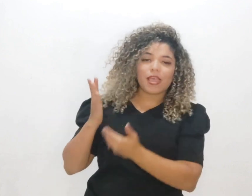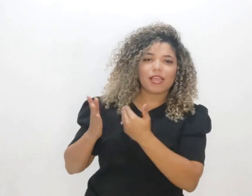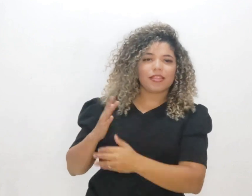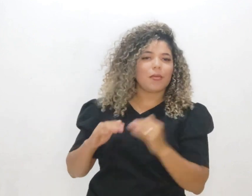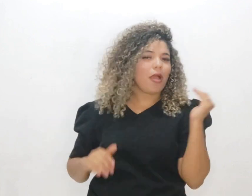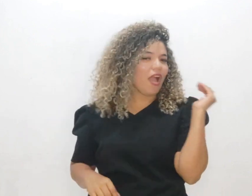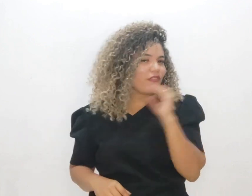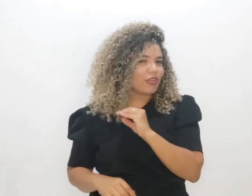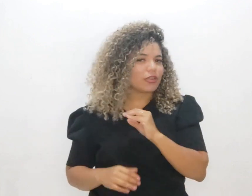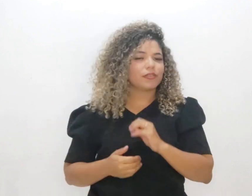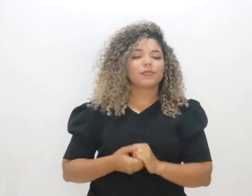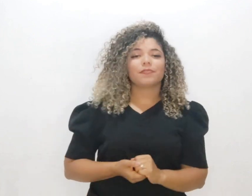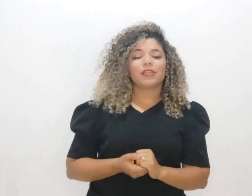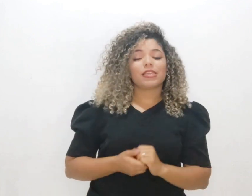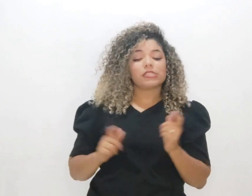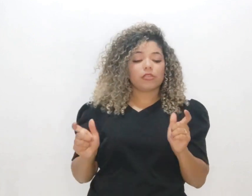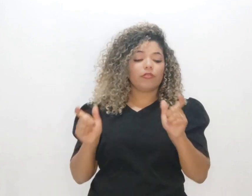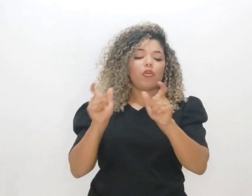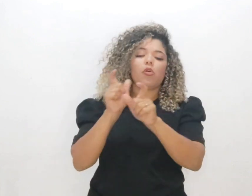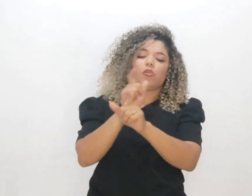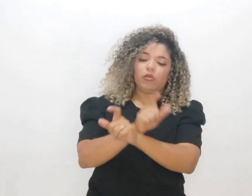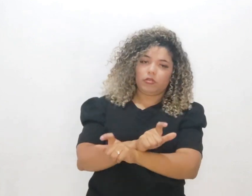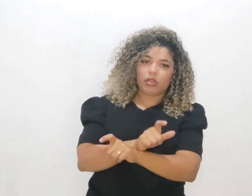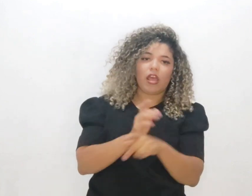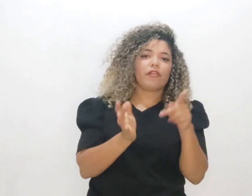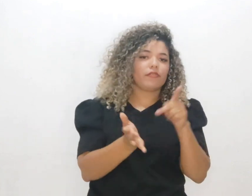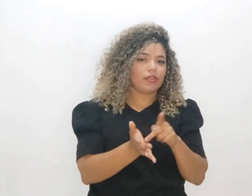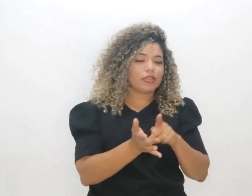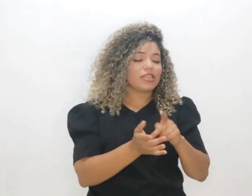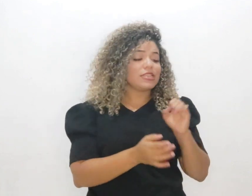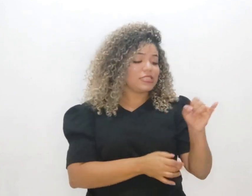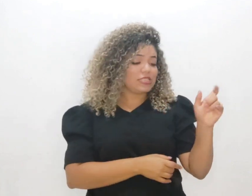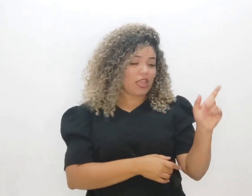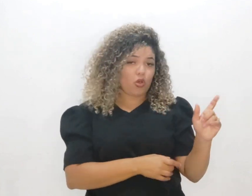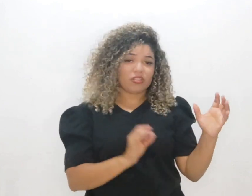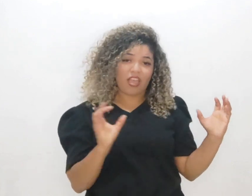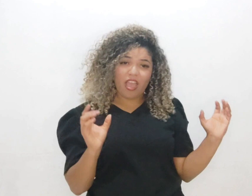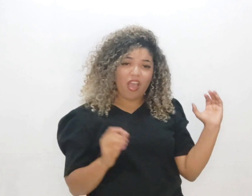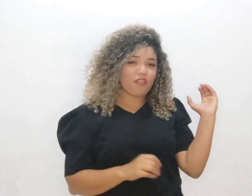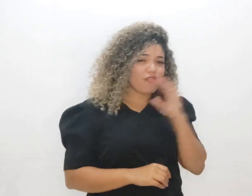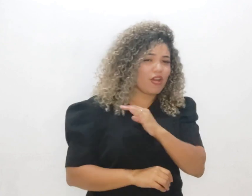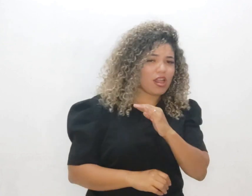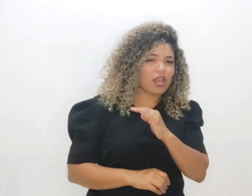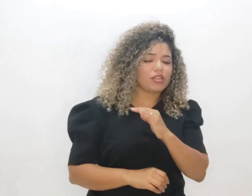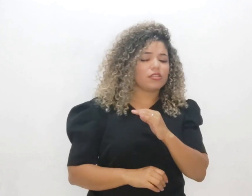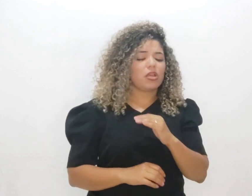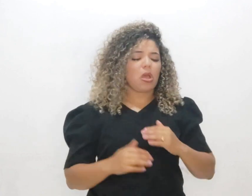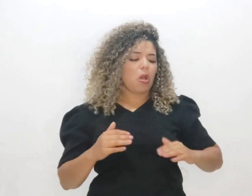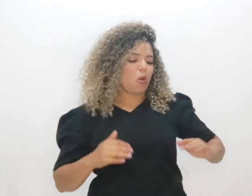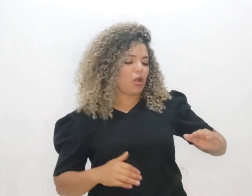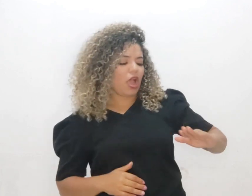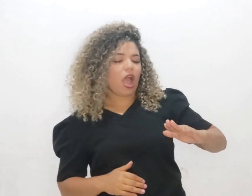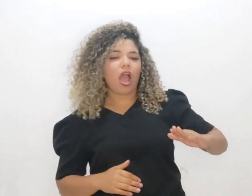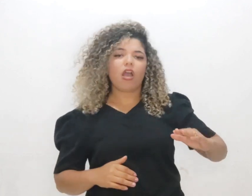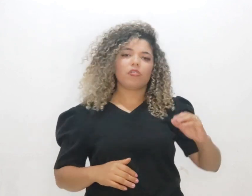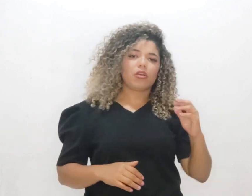velocidade. E se for o contrário, também é verdadeiro. Se temos uma velocidade maior, o robô, o carrinho, o carro, ele acaba perdendo mais